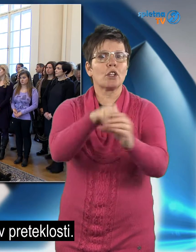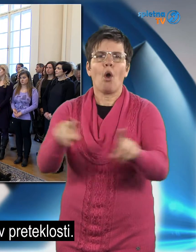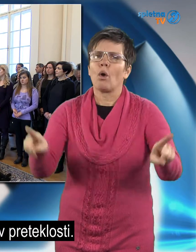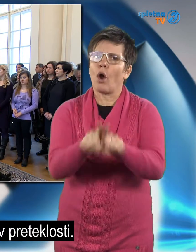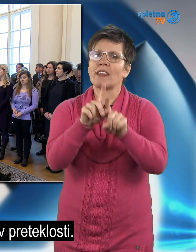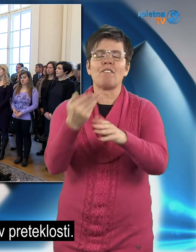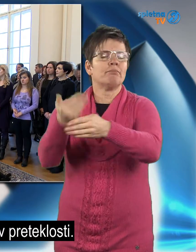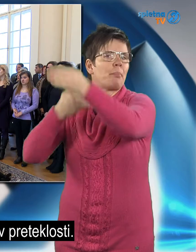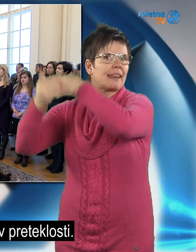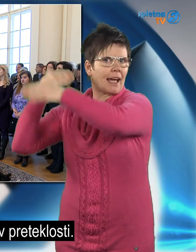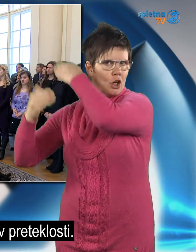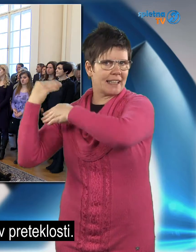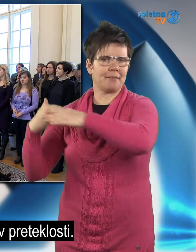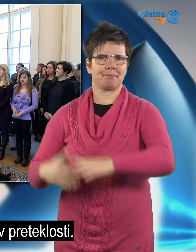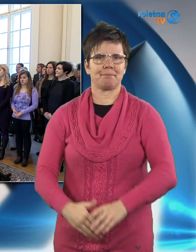preteklosti.